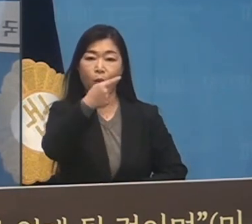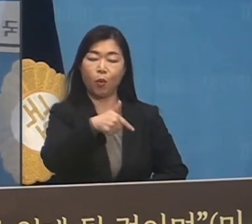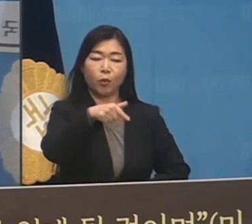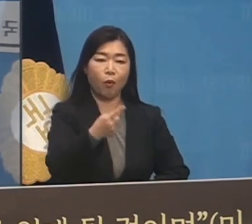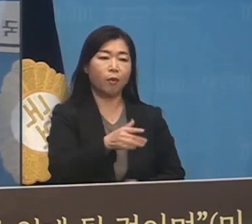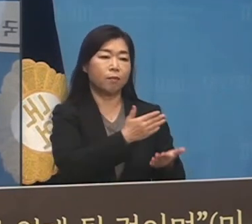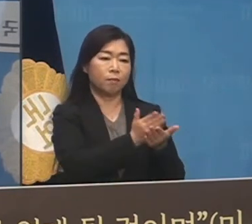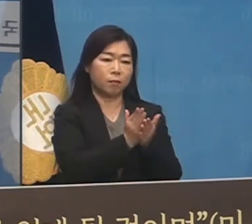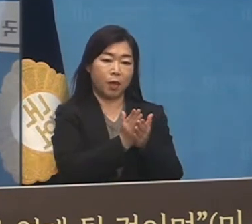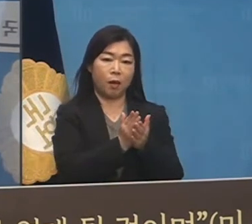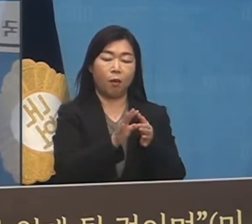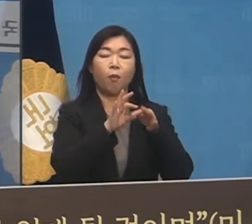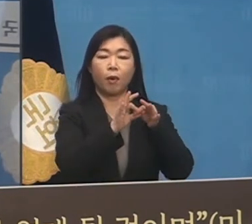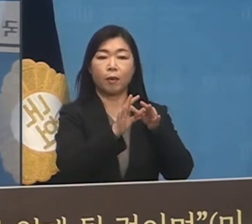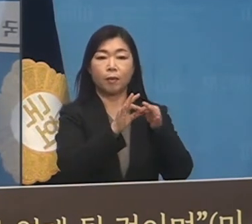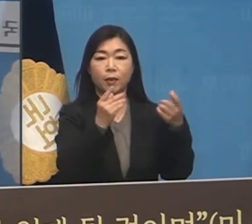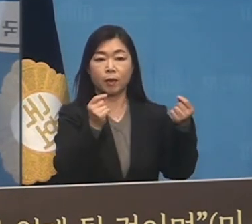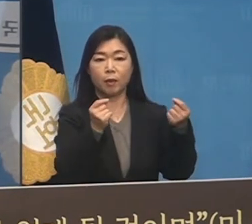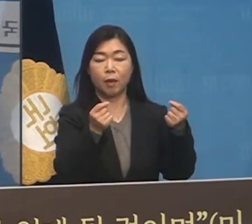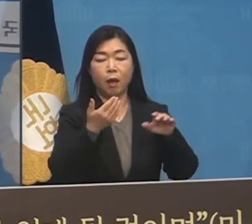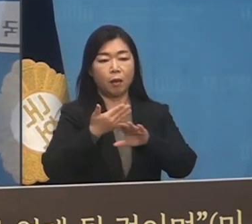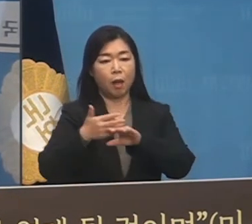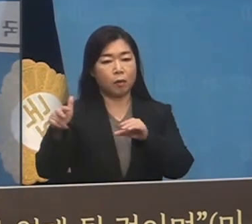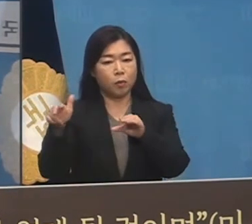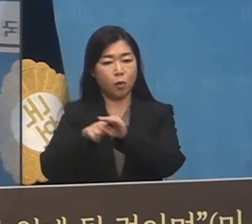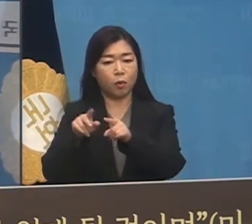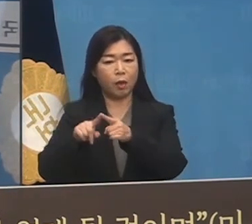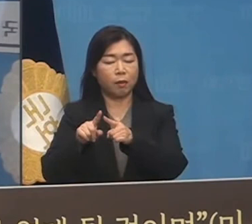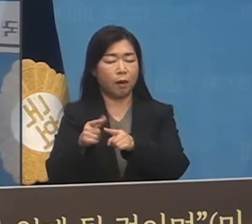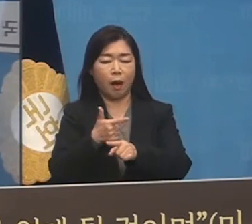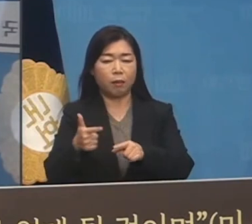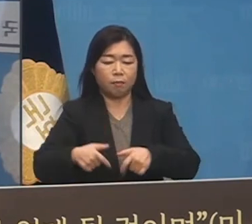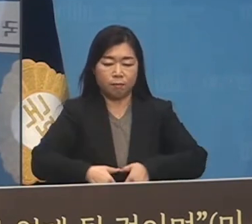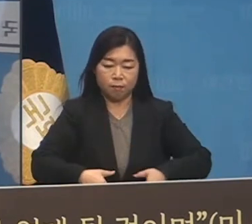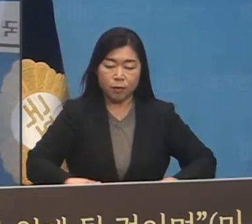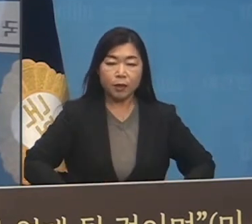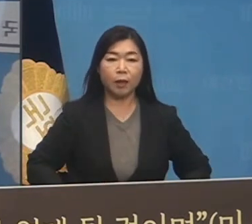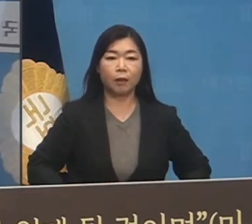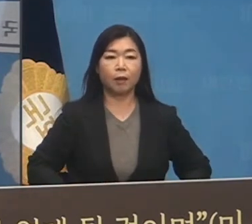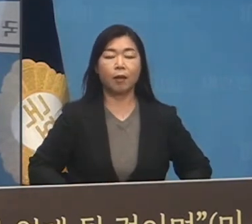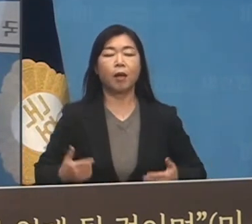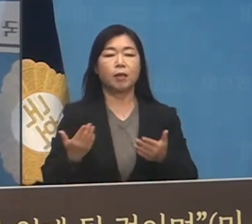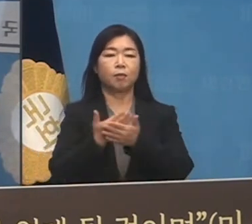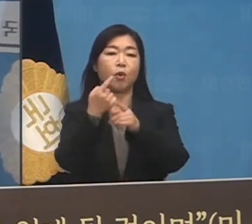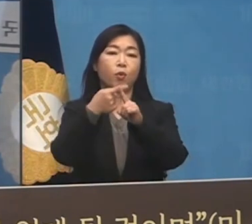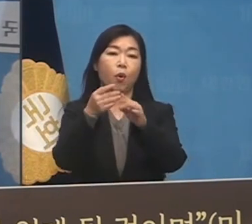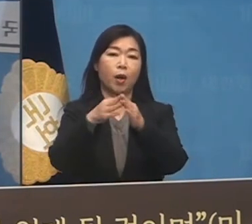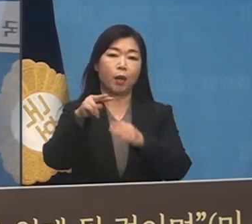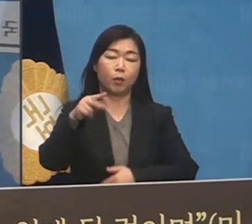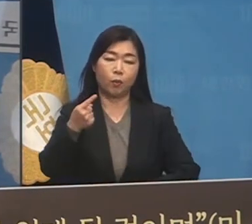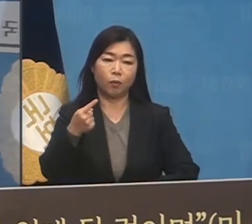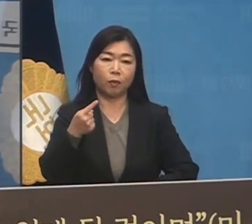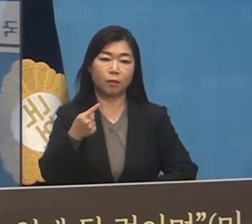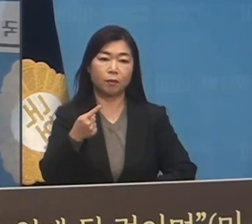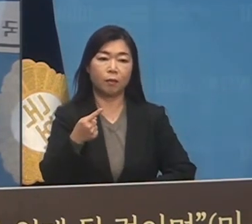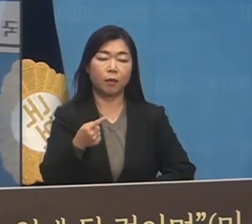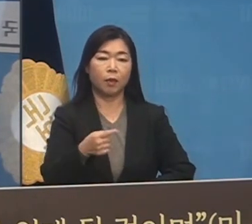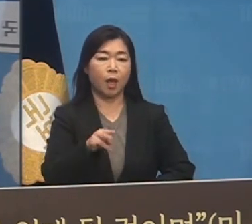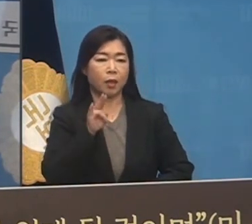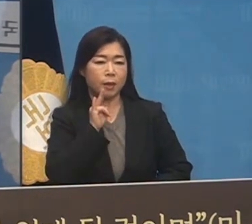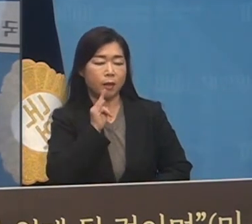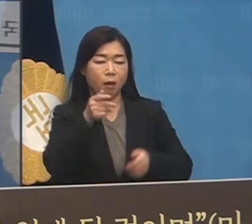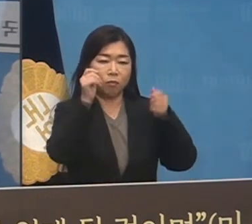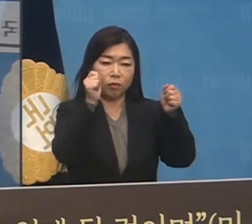등이 이에 해당됩니다. 타 종교에 대해 아주 관용적인 진보교회라 할지라도